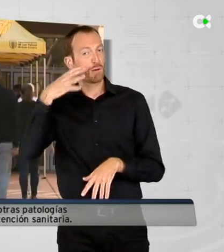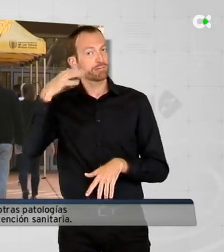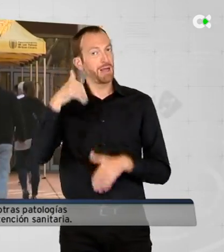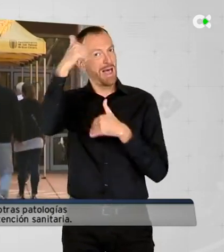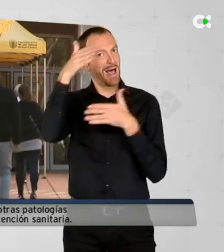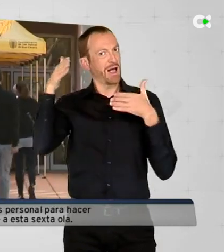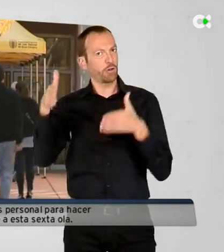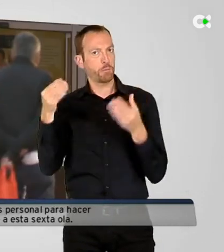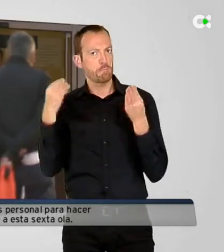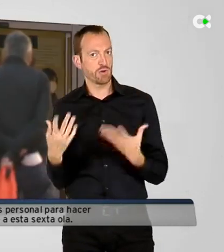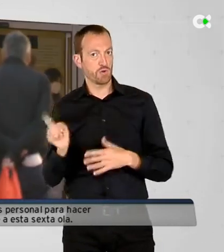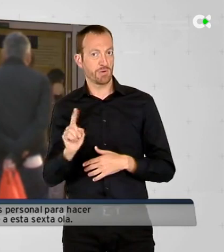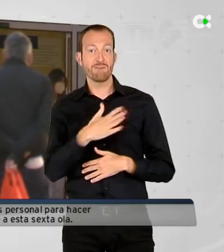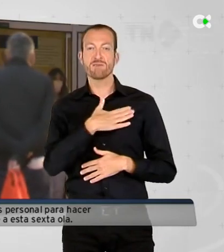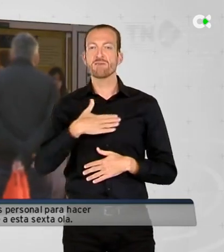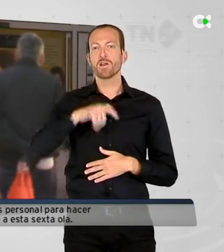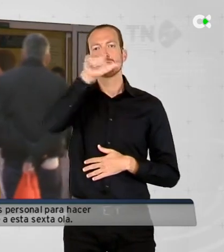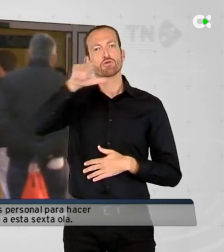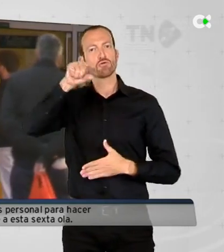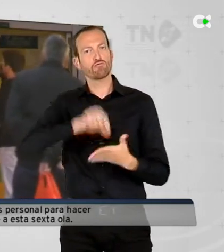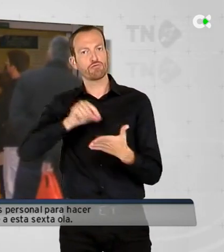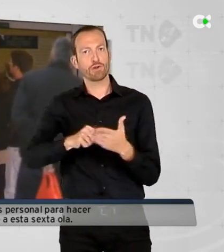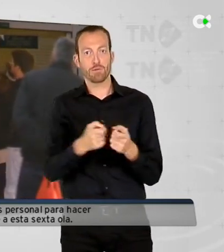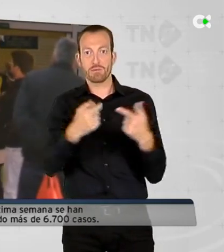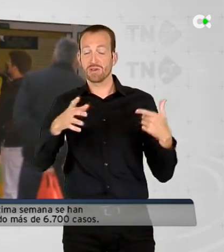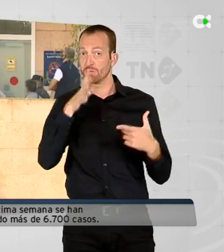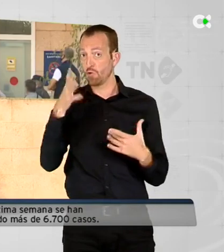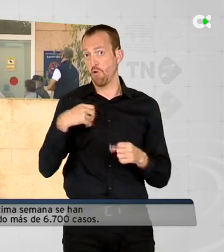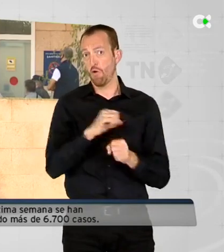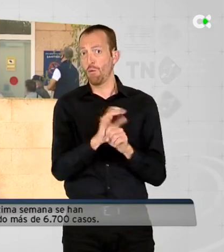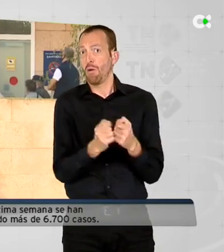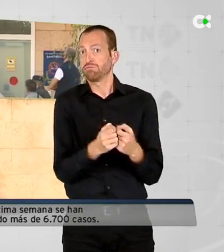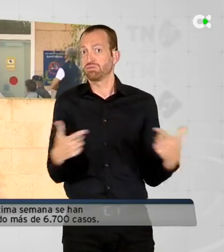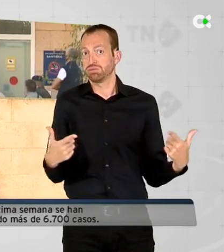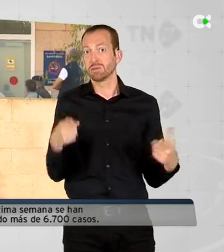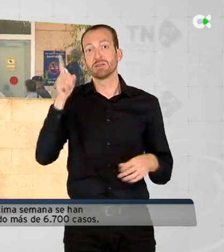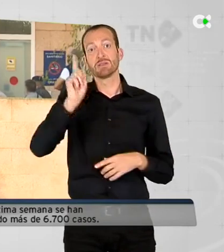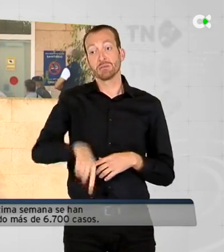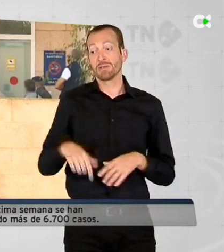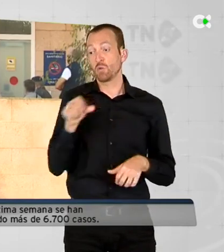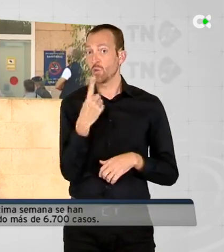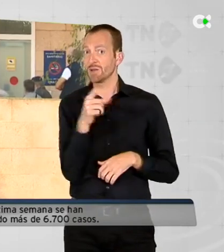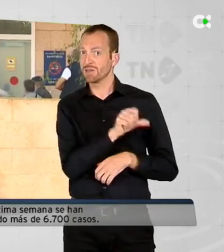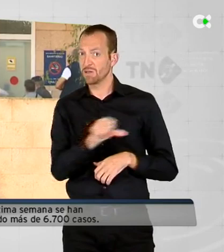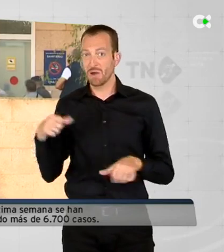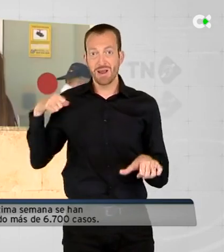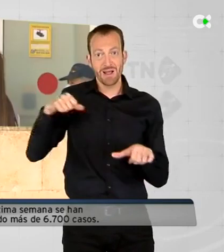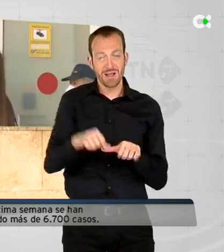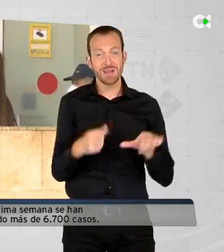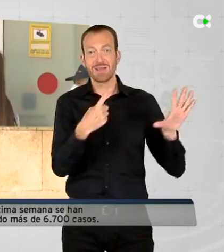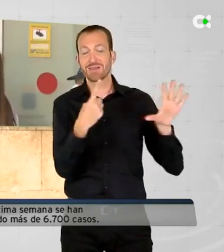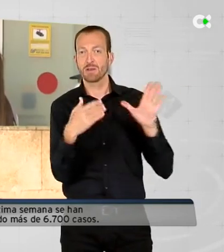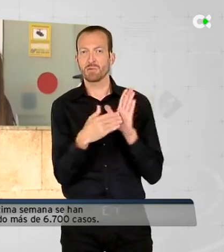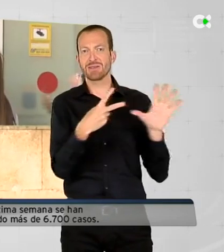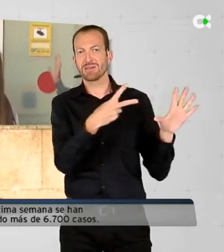atención sanitaria piden más personal para hacer frente a esta sexta ola y en la última semana se han contabilizado más de 6.700